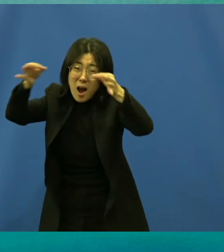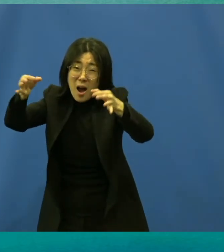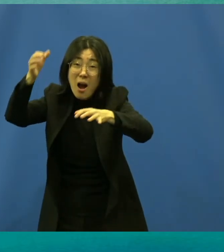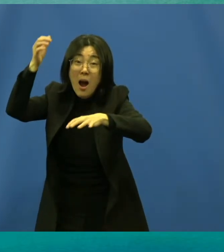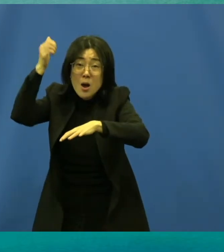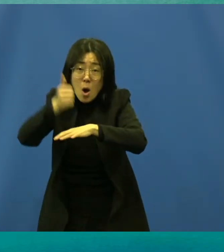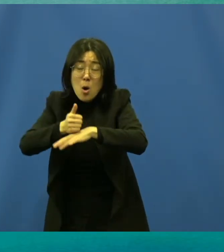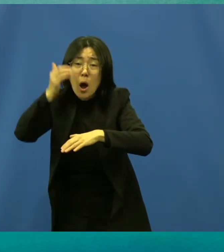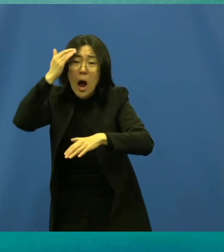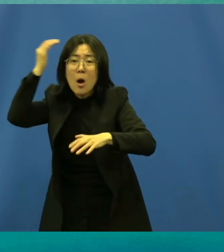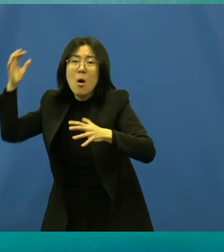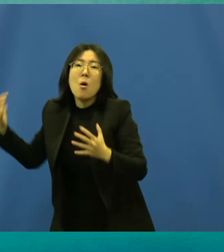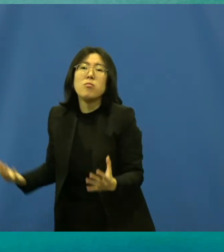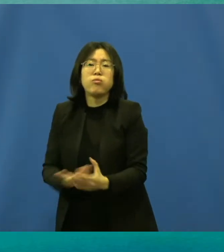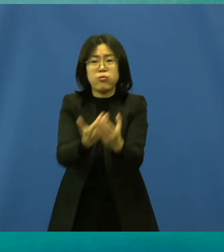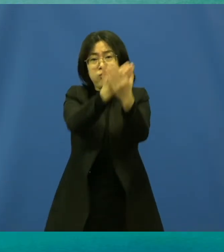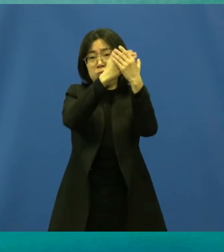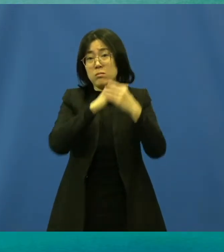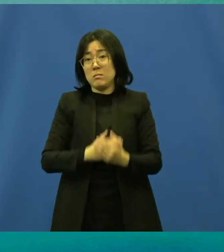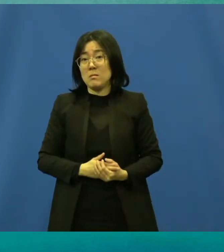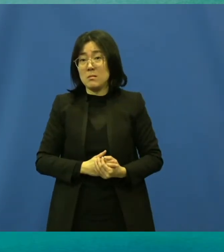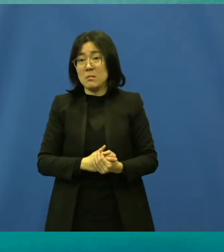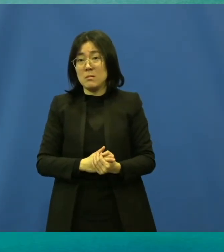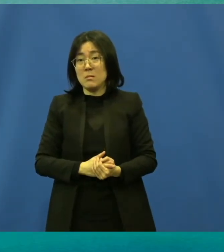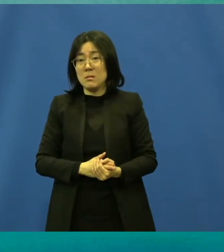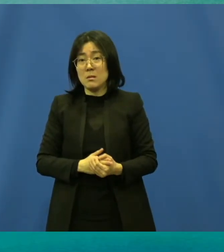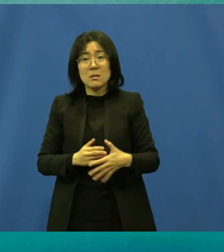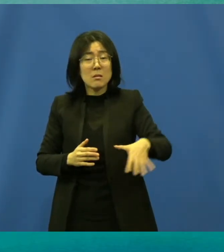약해졌습니다. 다시 기도가 일어나야 돼.